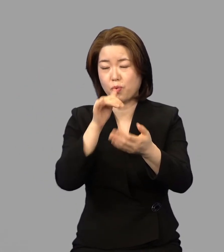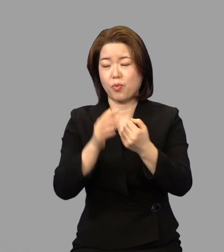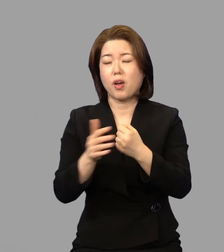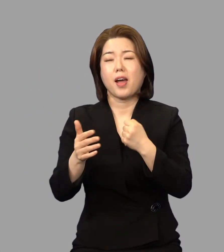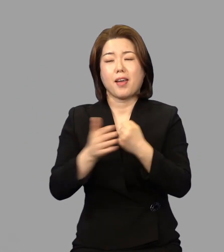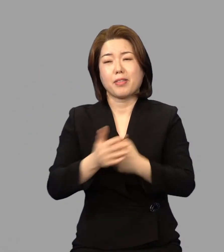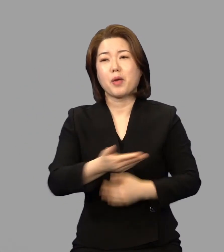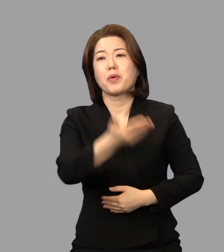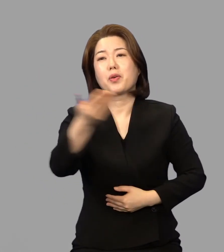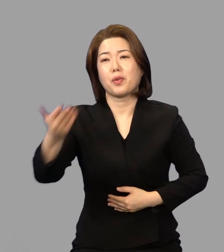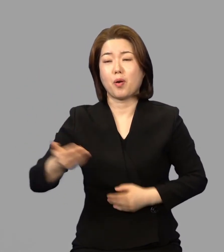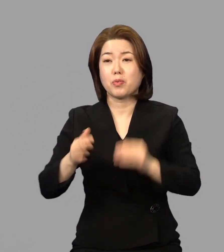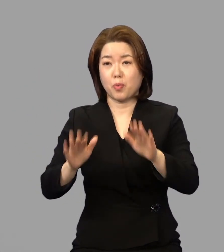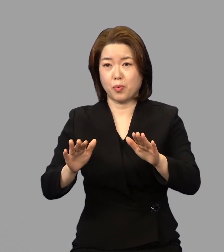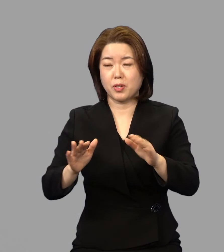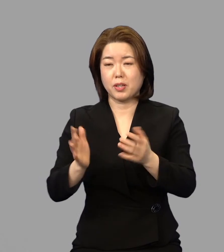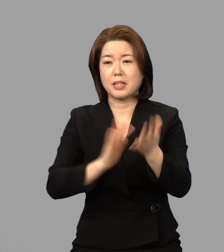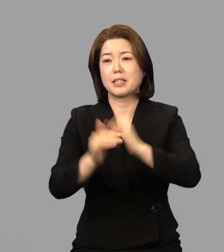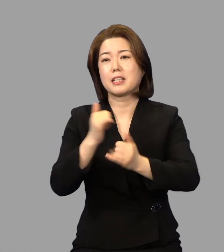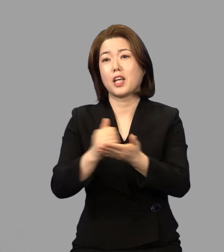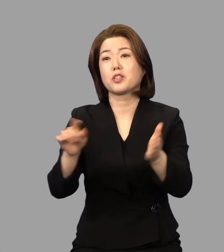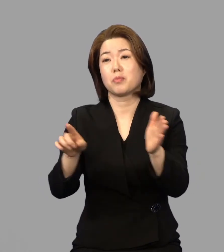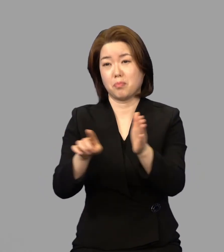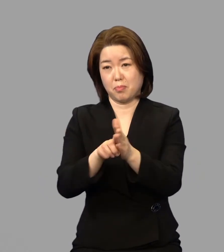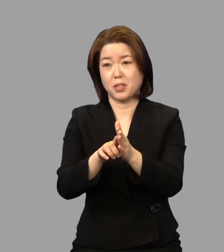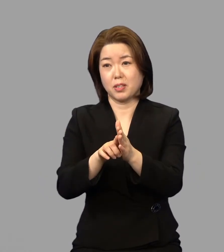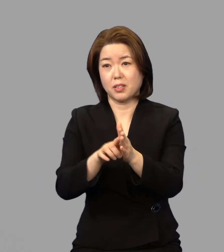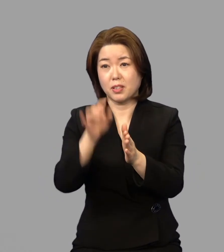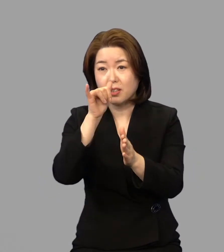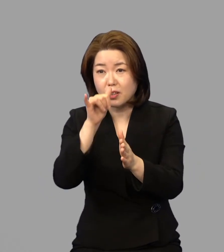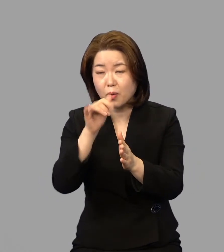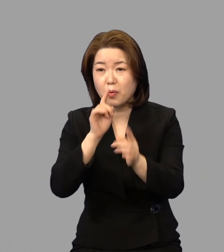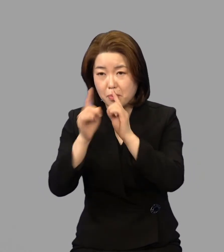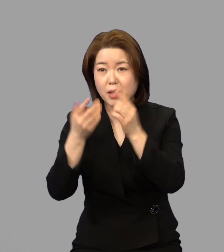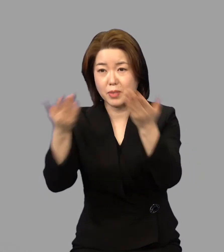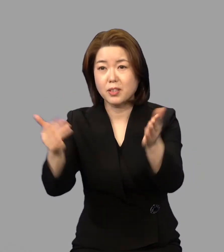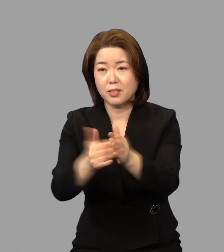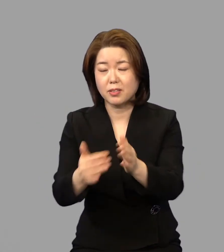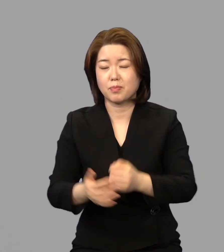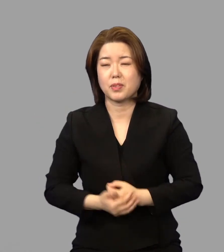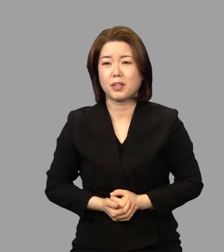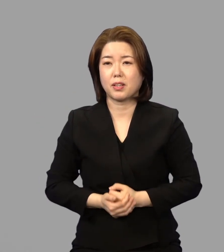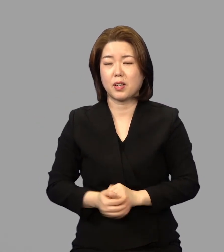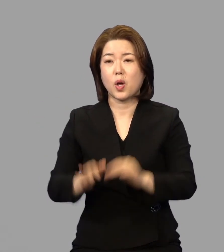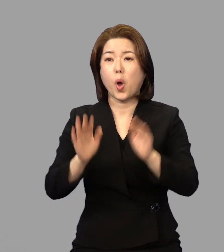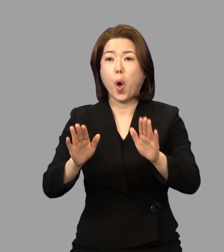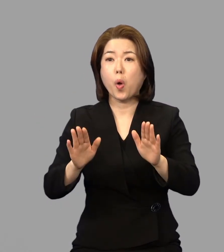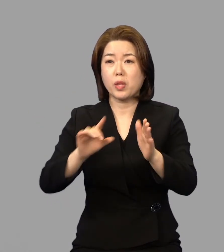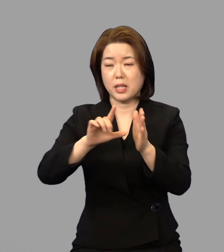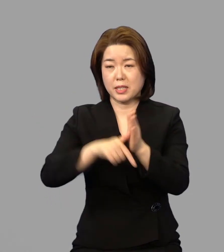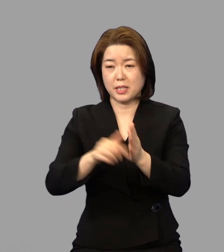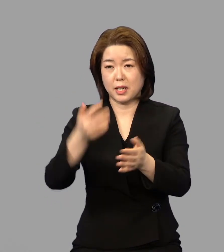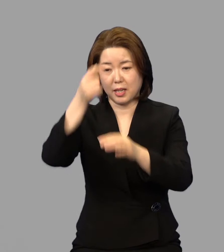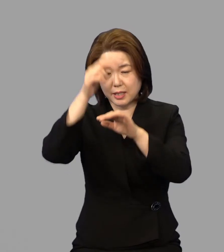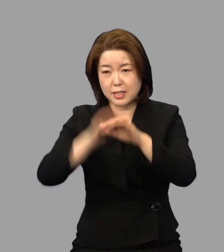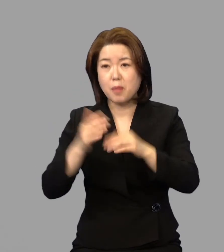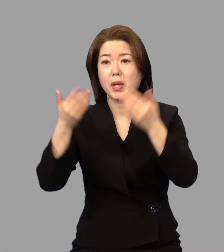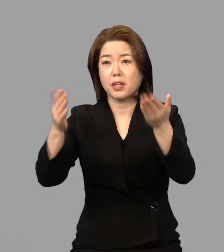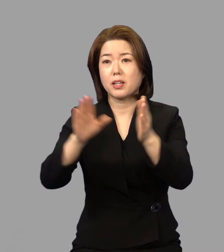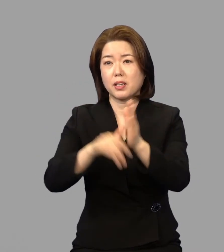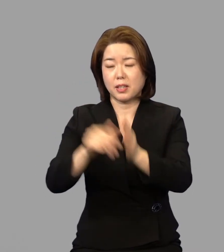그래서 오늘 여러분들이 이렇게 예수를 믿는 거라고 말씀드렸지 않습니까? 오늘 이 시간 예배 드리면서